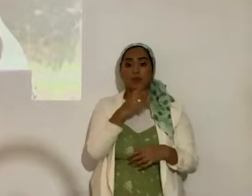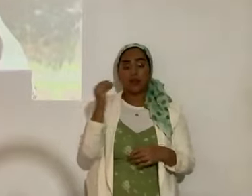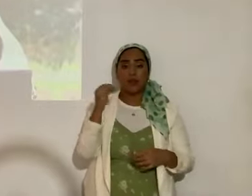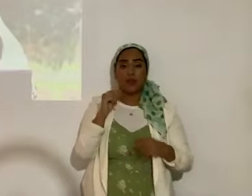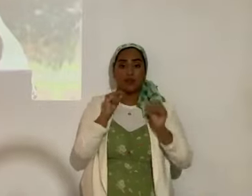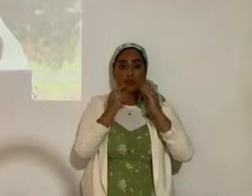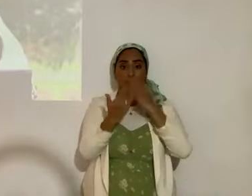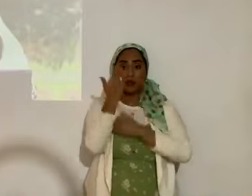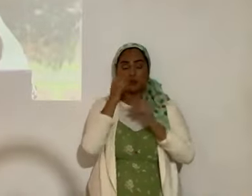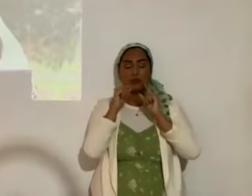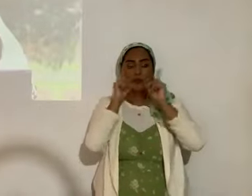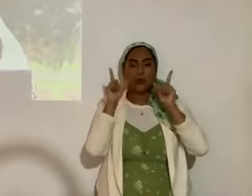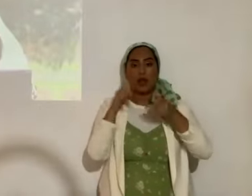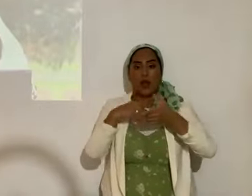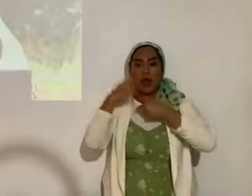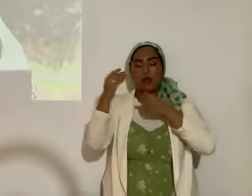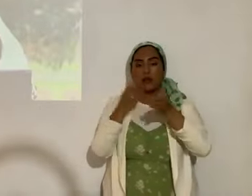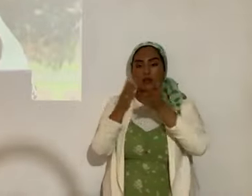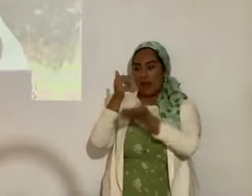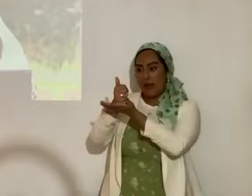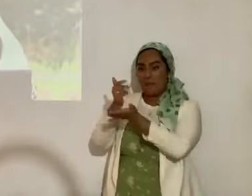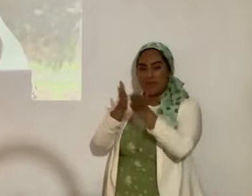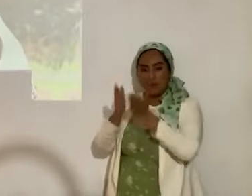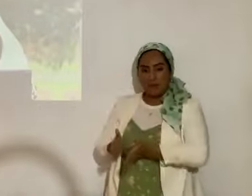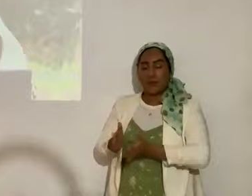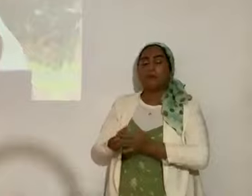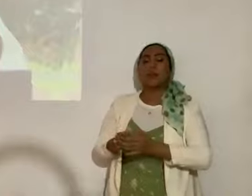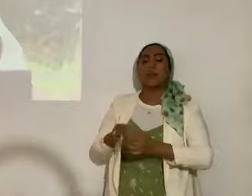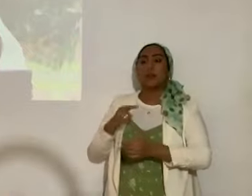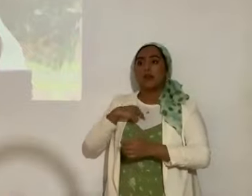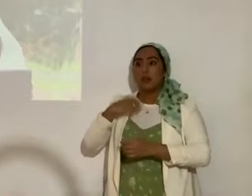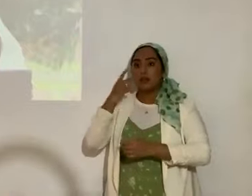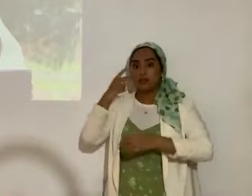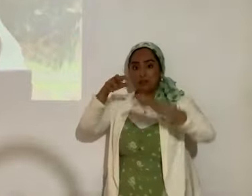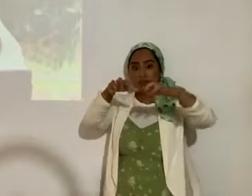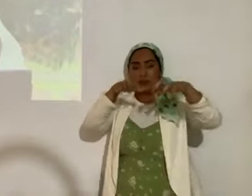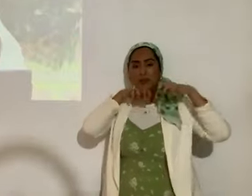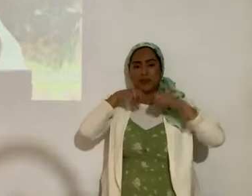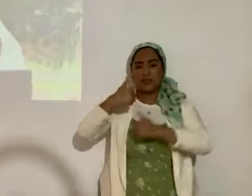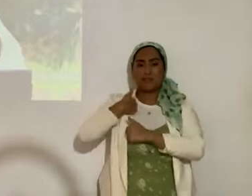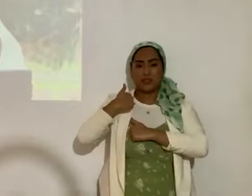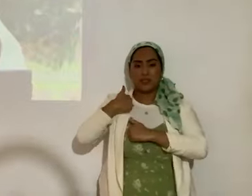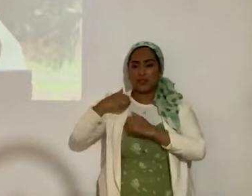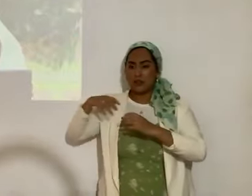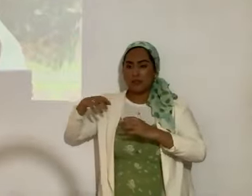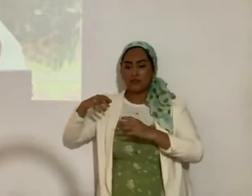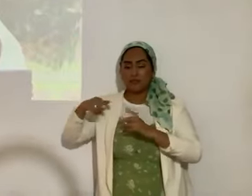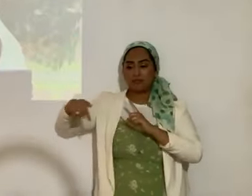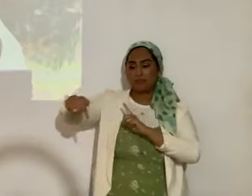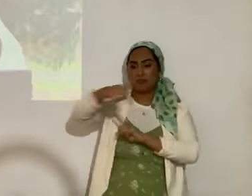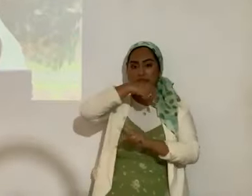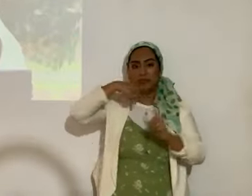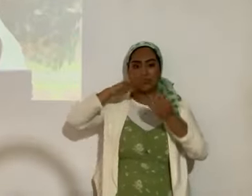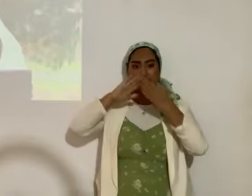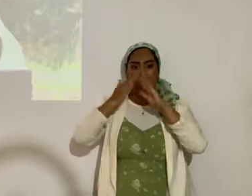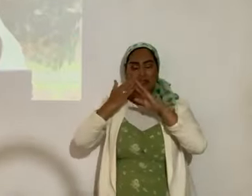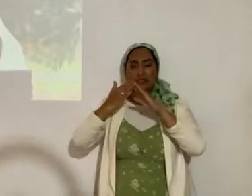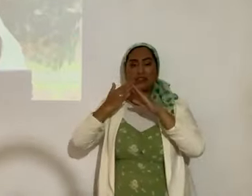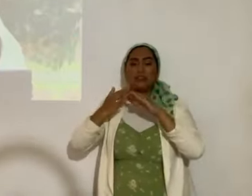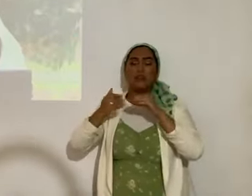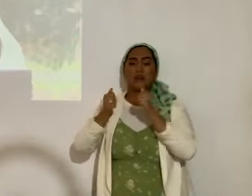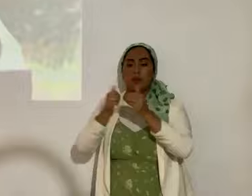se levantó de mañana y salió el que servía al varón de Elohim y ella aquí el ejército que tenía sitiada la ciudad con gente de a caballo y